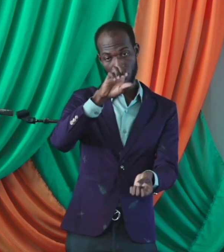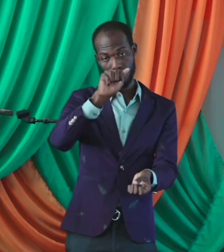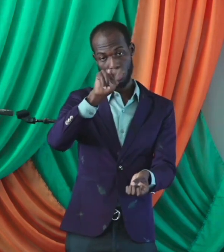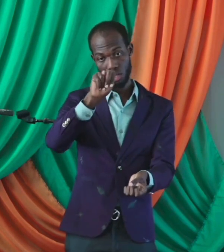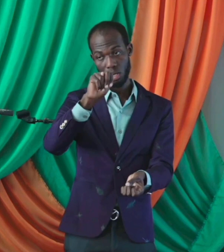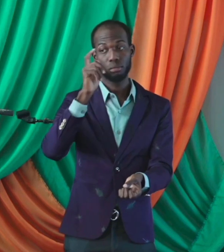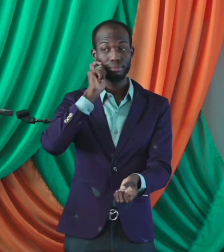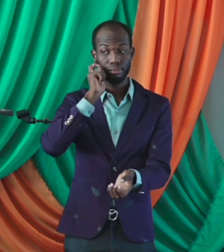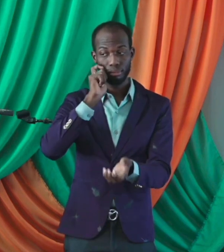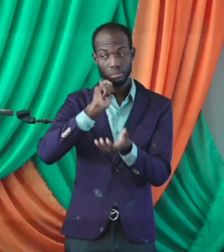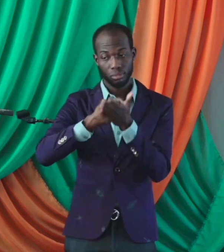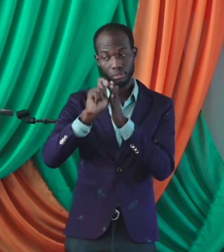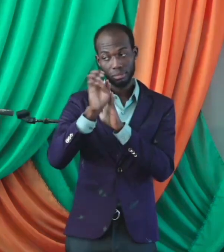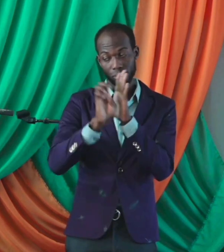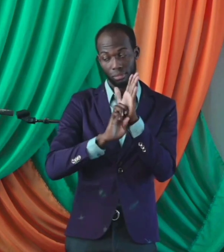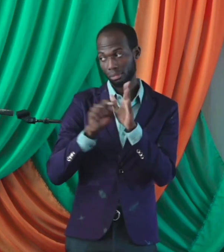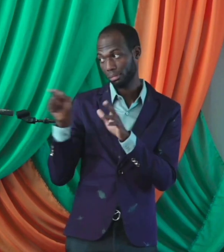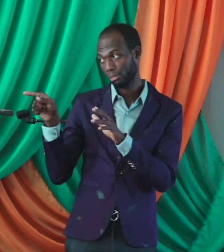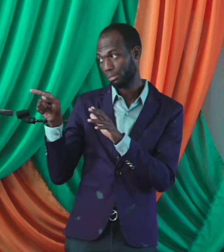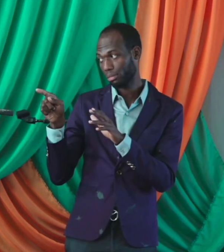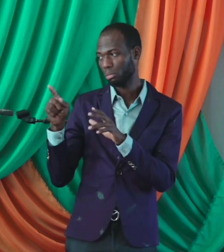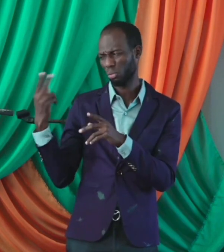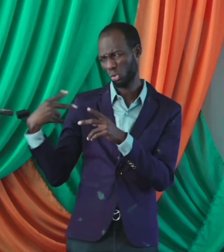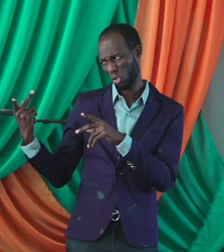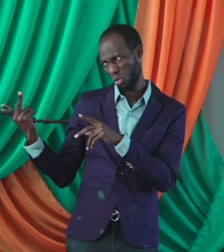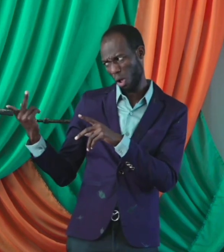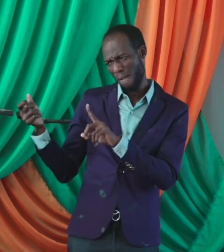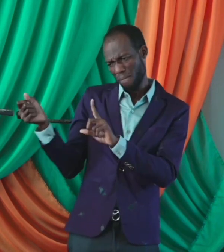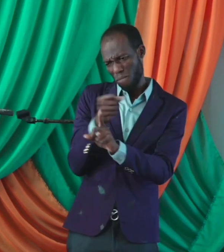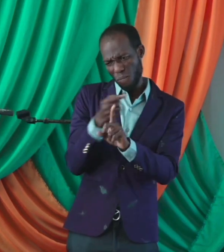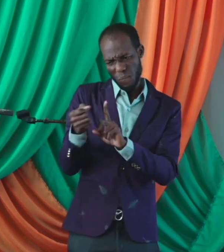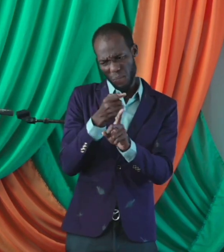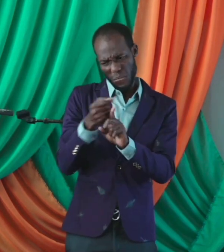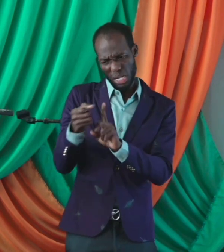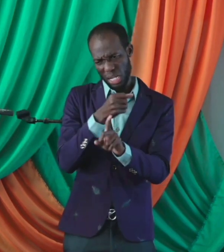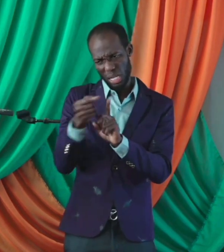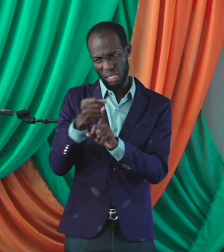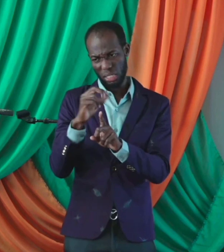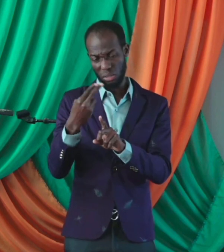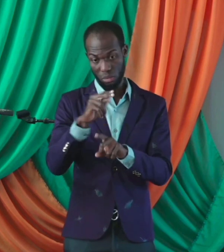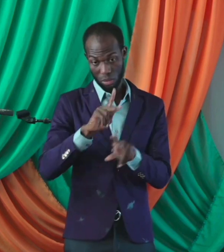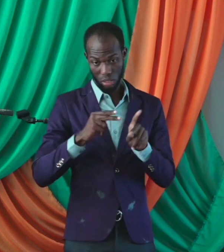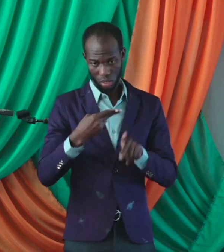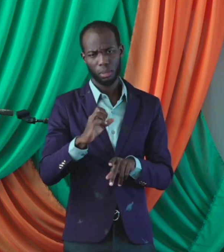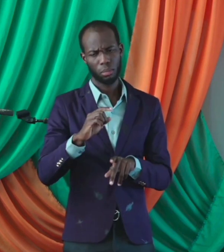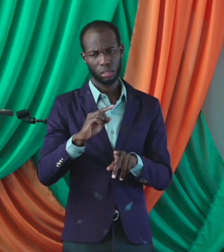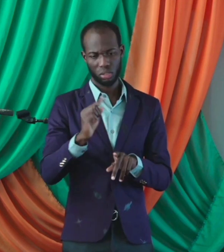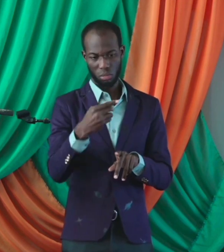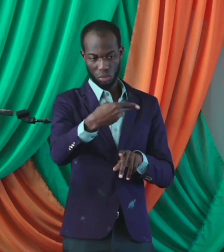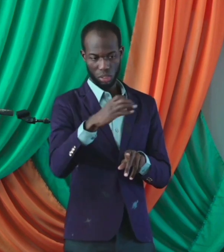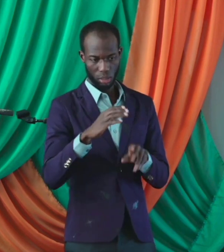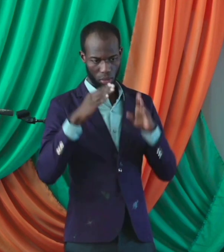d'État, même connaît que militant que nous est là, pas militant seulement pour handicapés, mais militant pour